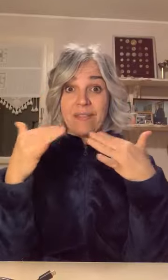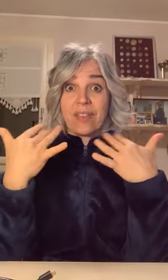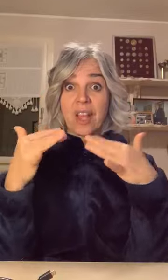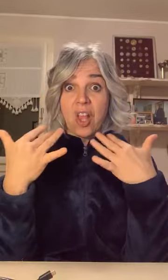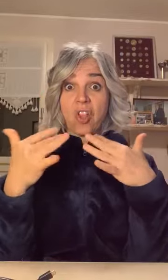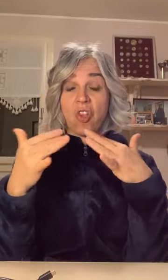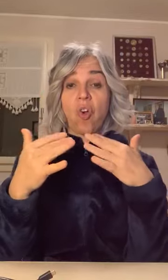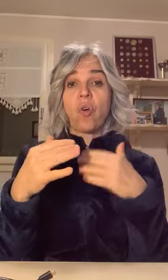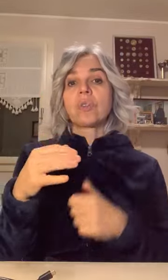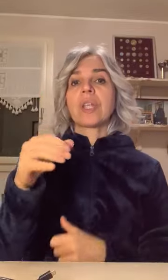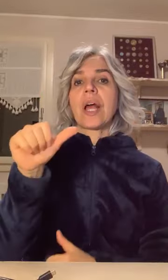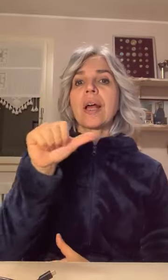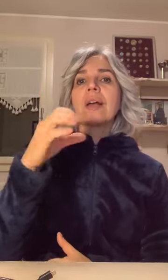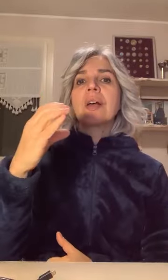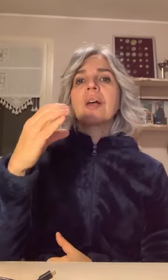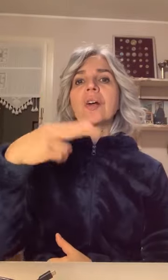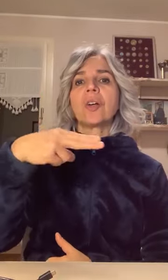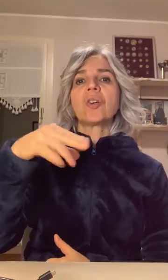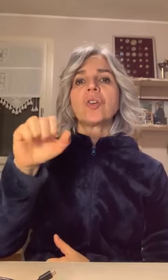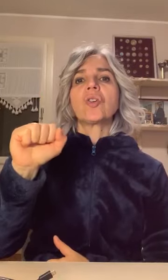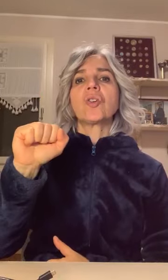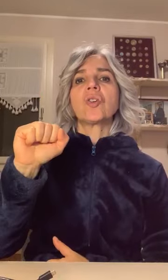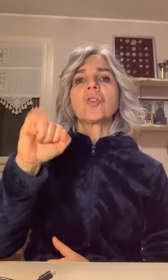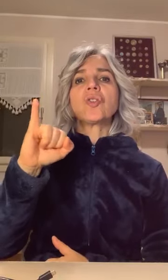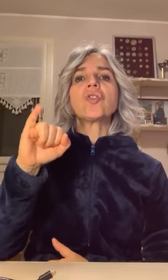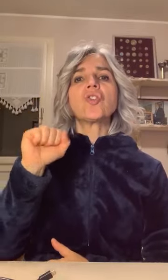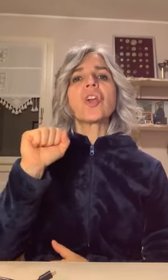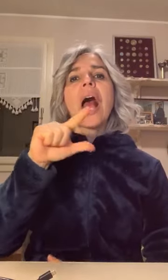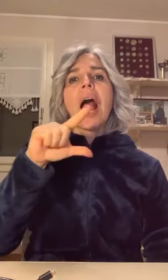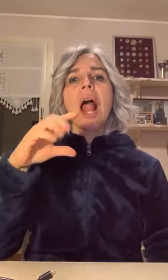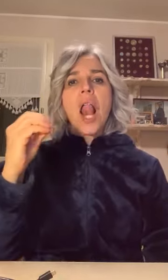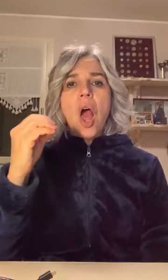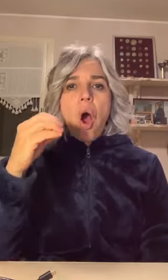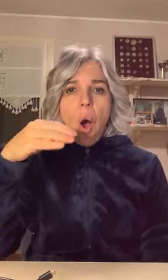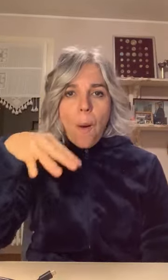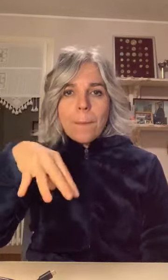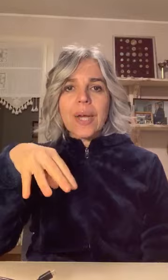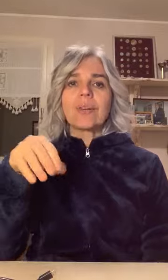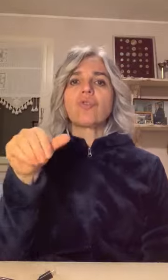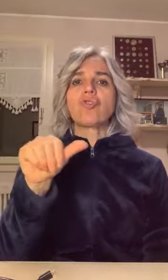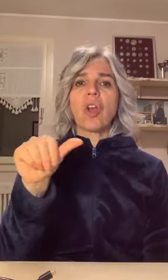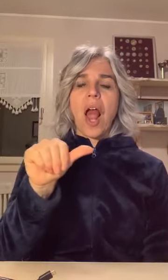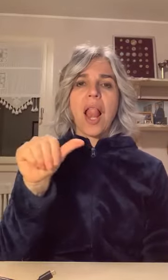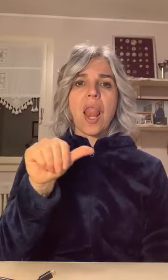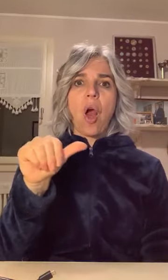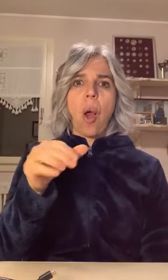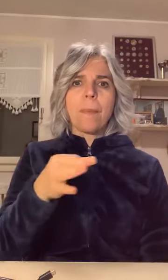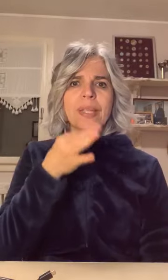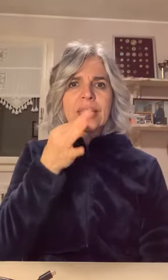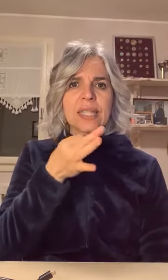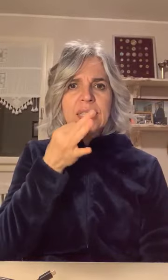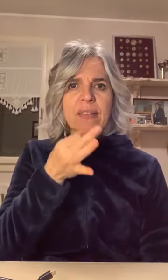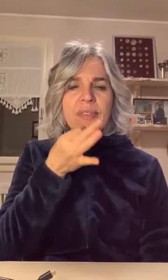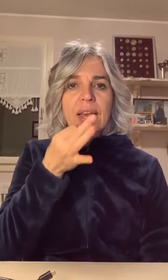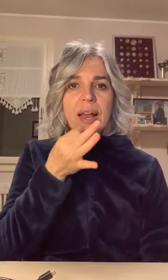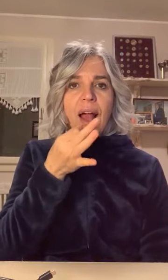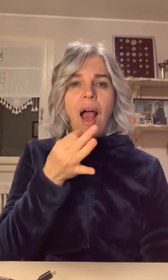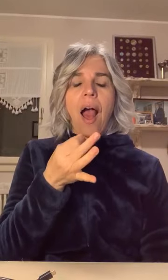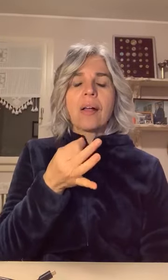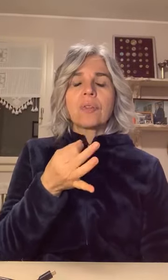Shalom è qualcosa di che vuol dire tutta la benedizione di Dio sulla tua vita, sulla tua casa, sulla